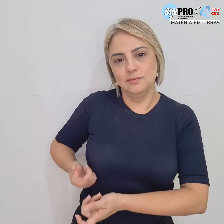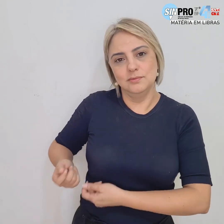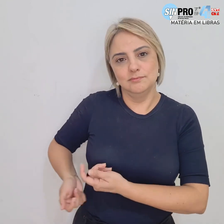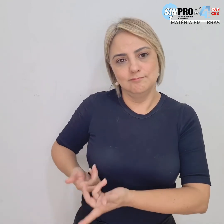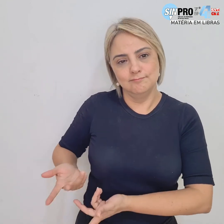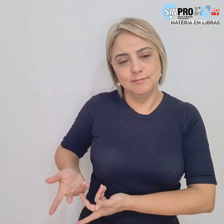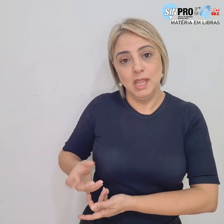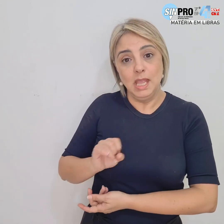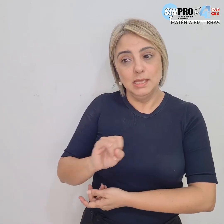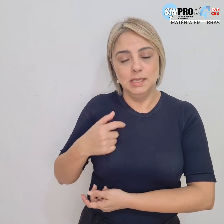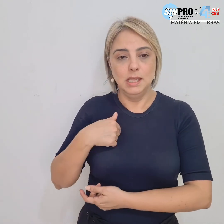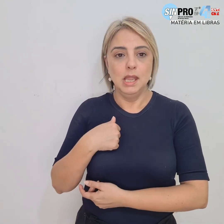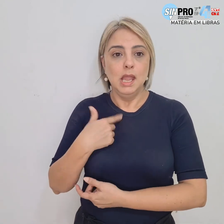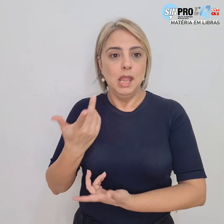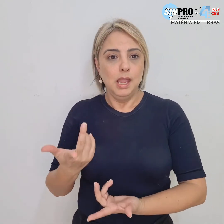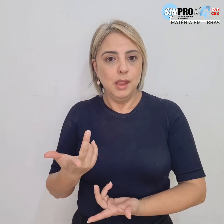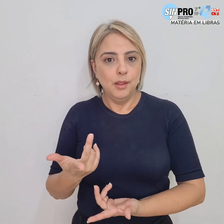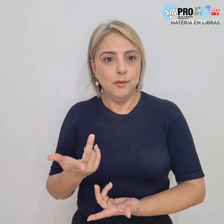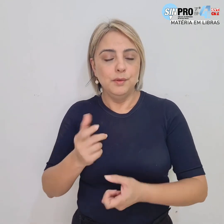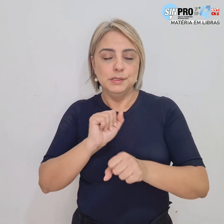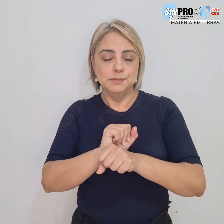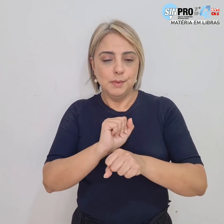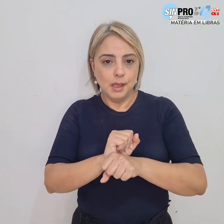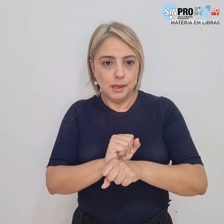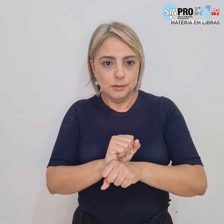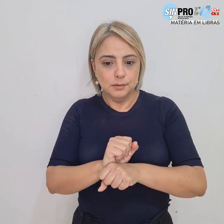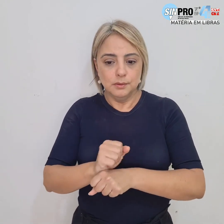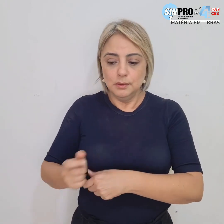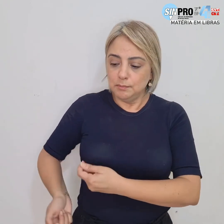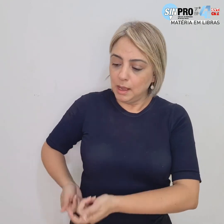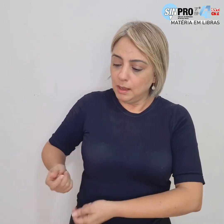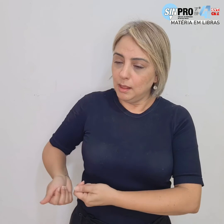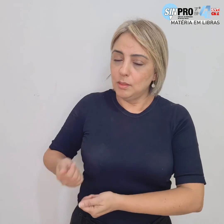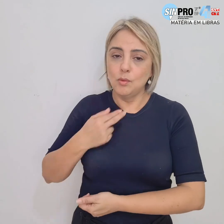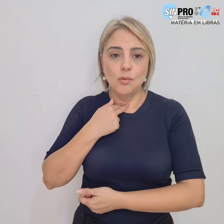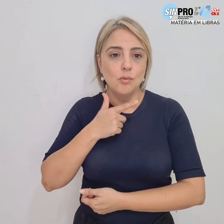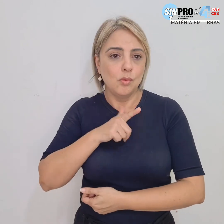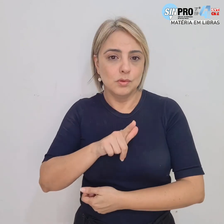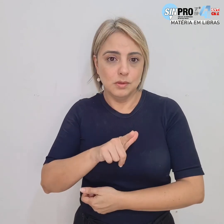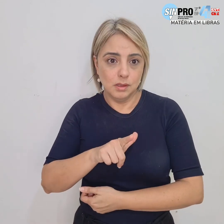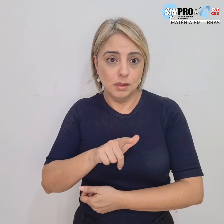Se eu consigo me virar sem essa despesa, no caso a educação,